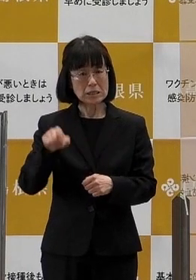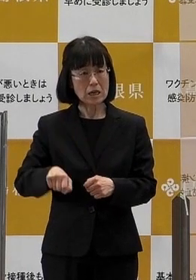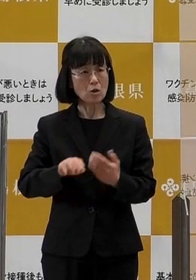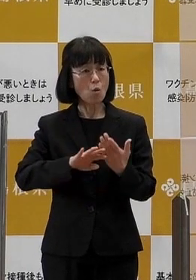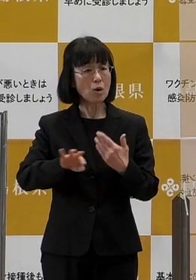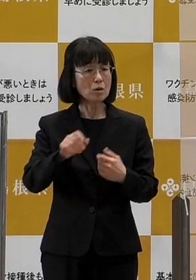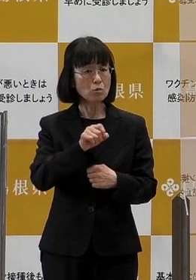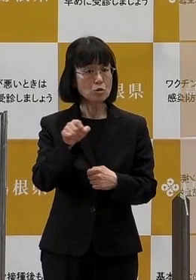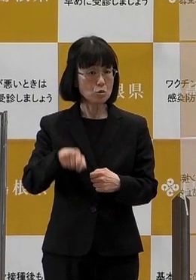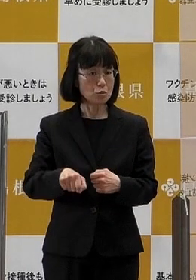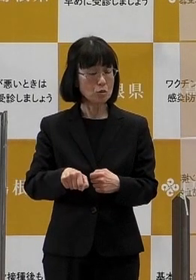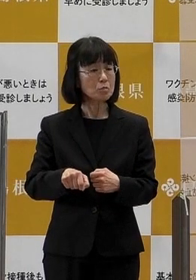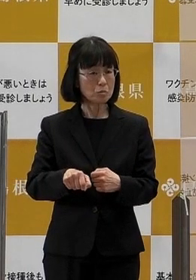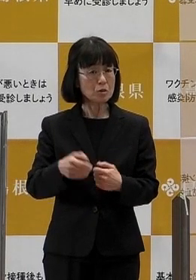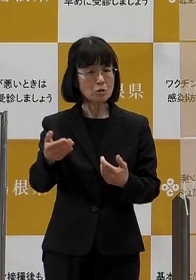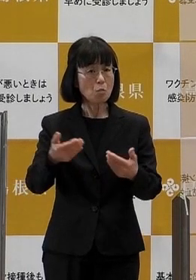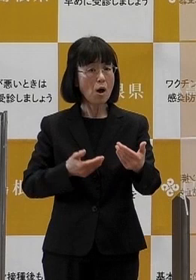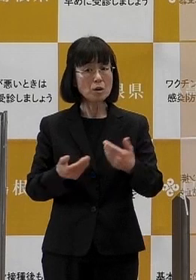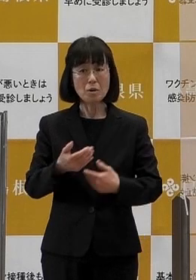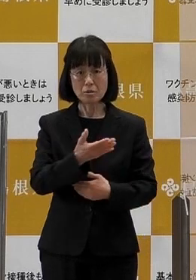その他ご質問ございますでしょうか。